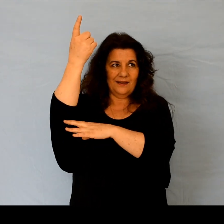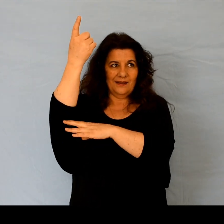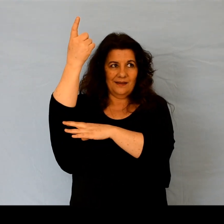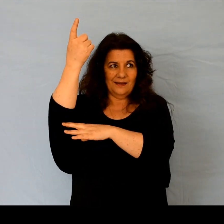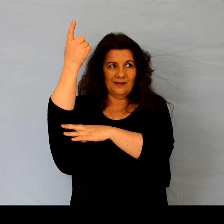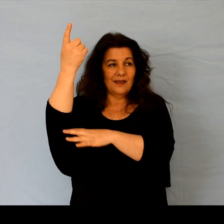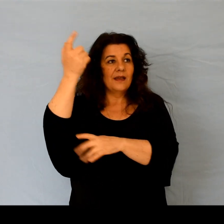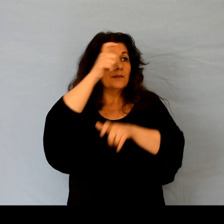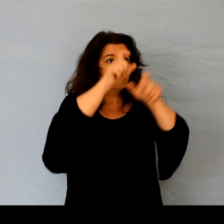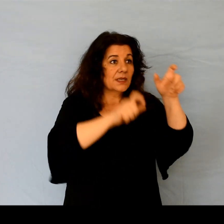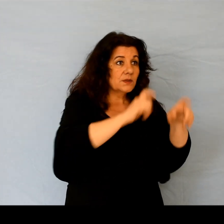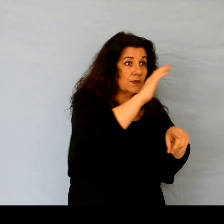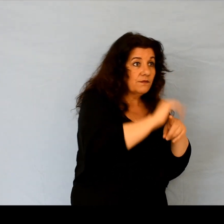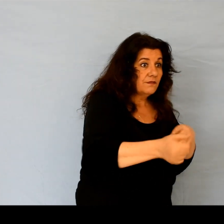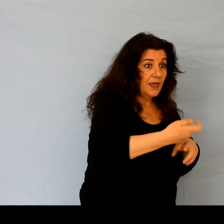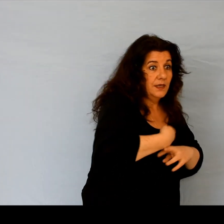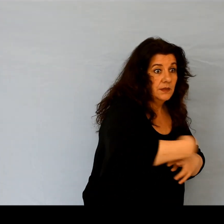que le moissonneur.